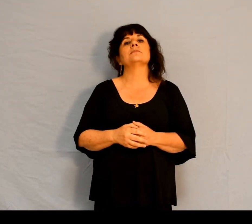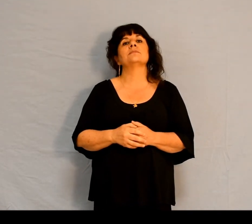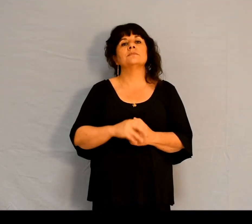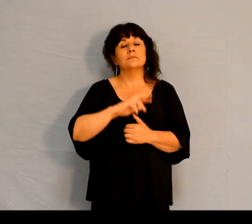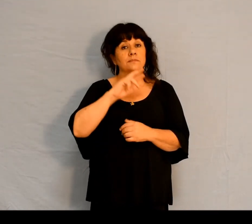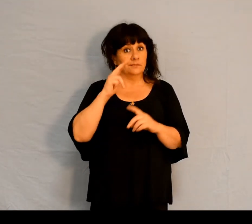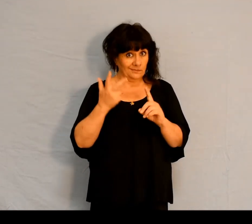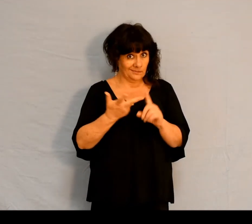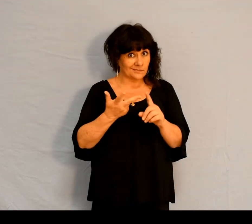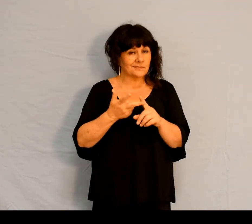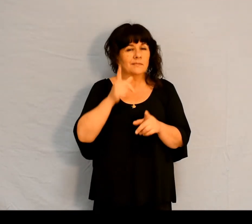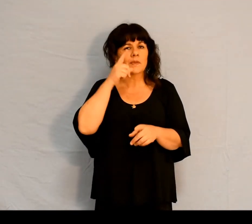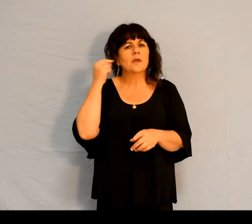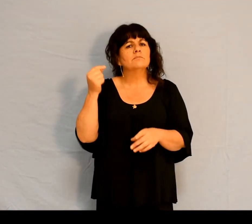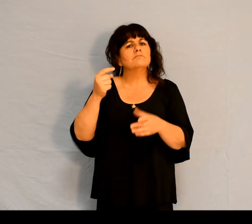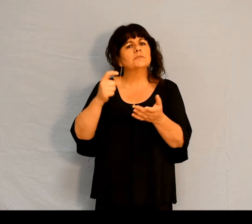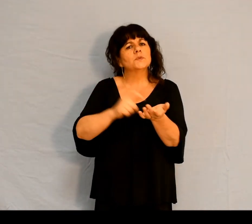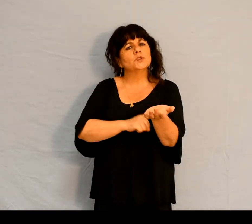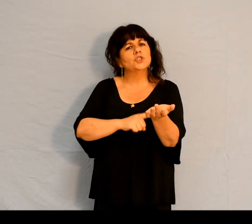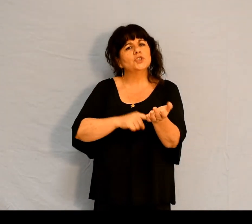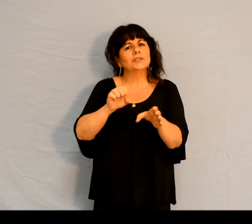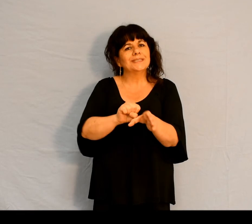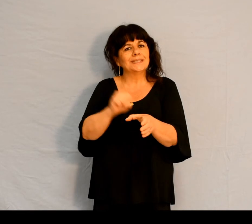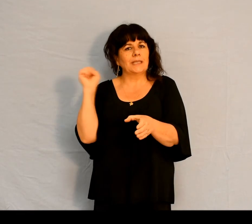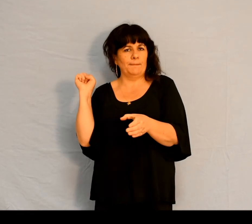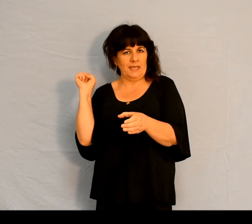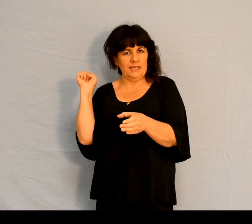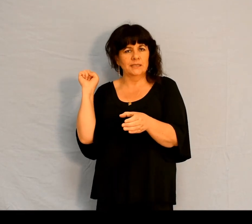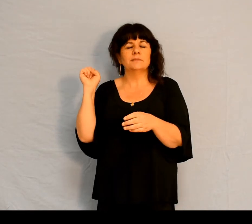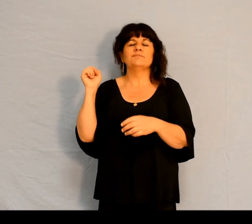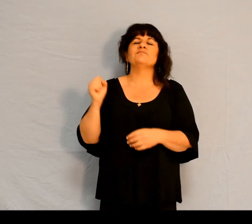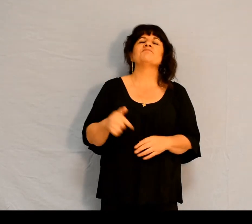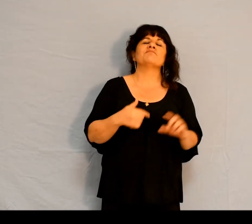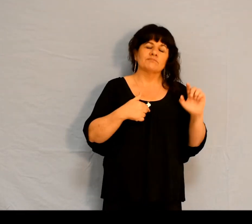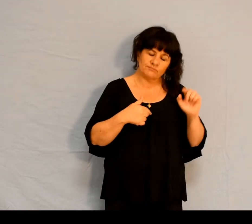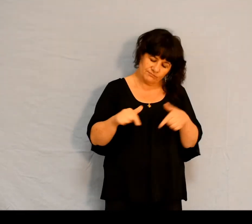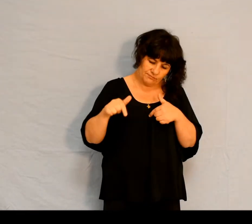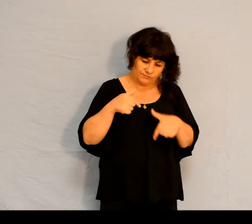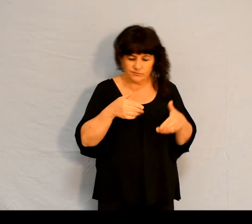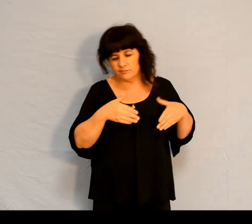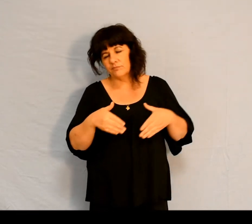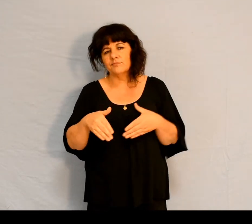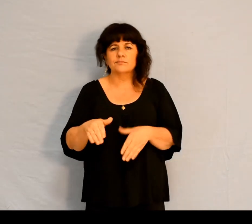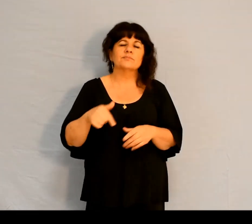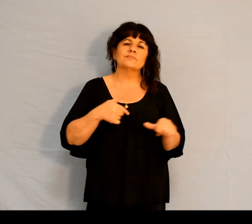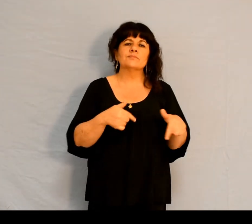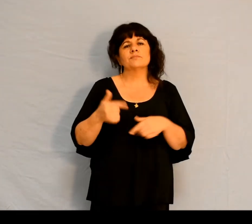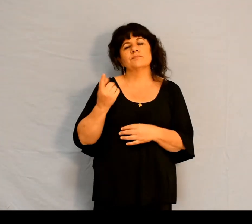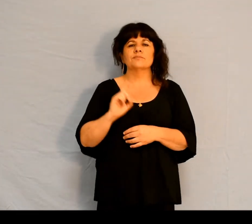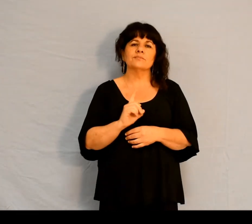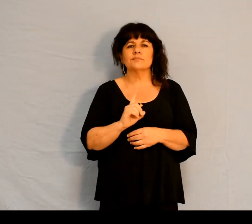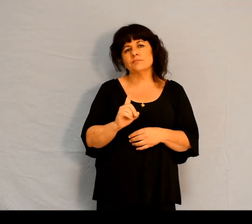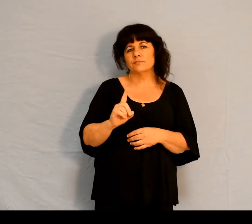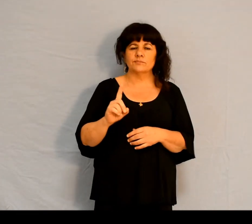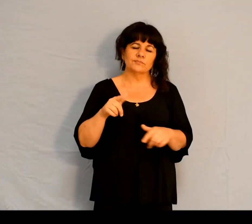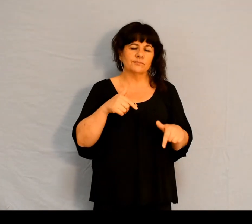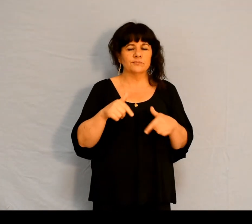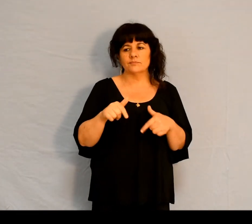Mais un Samaritain qui était en route arriva près de lui, et il le vit